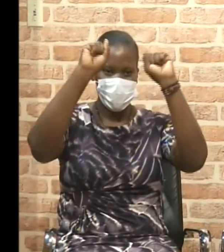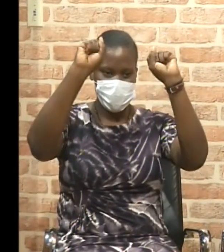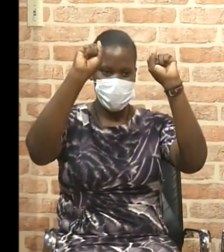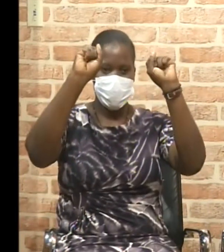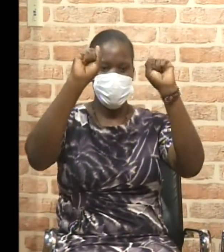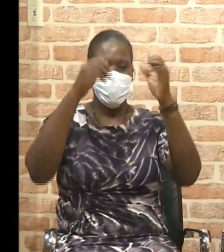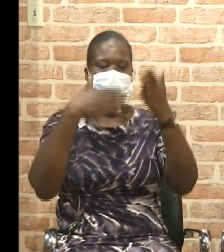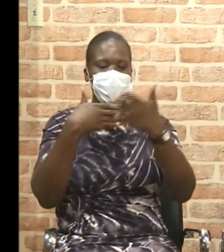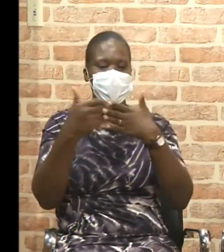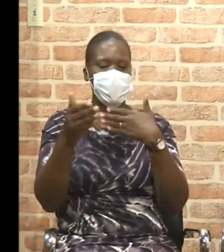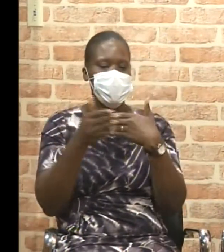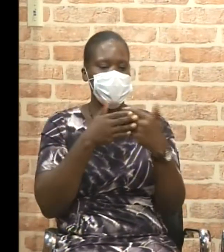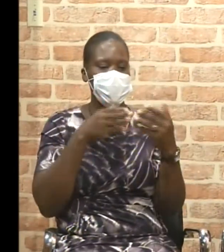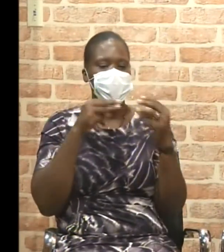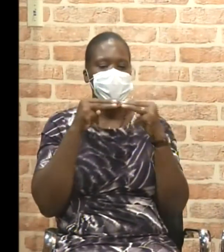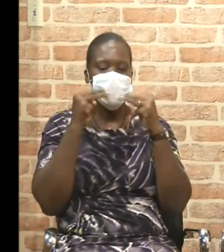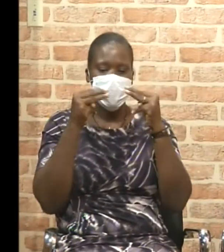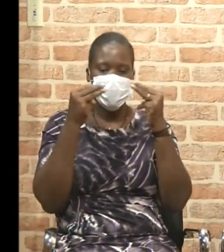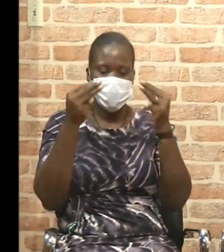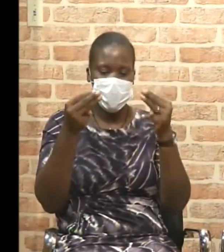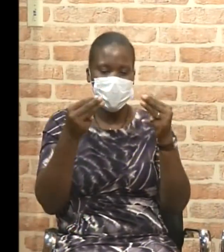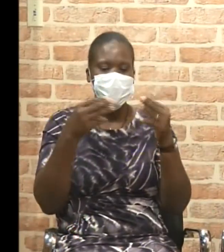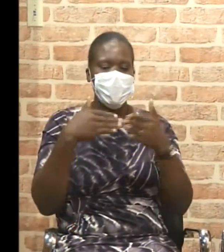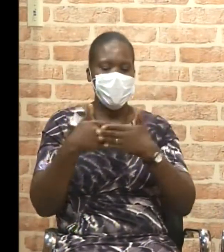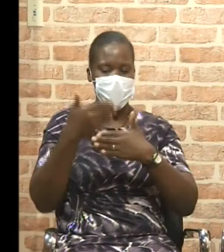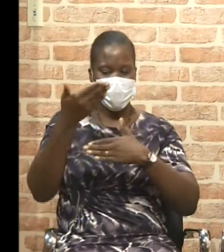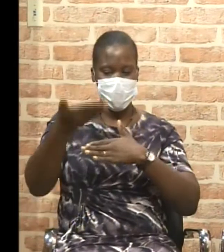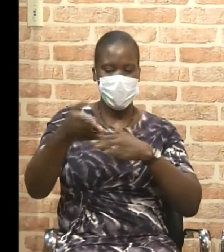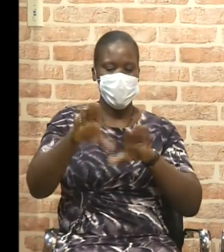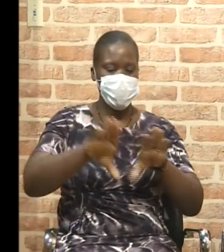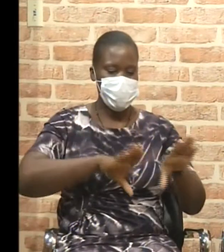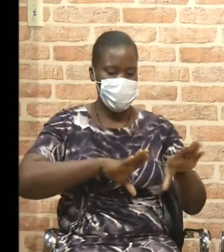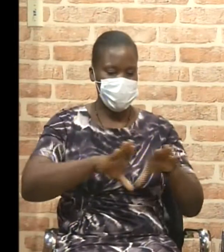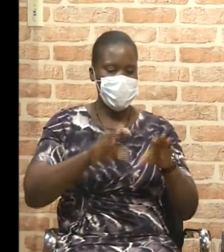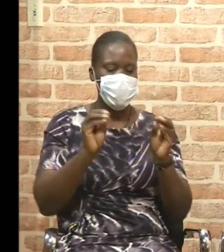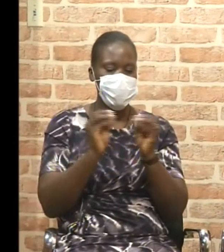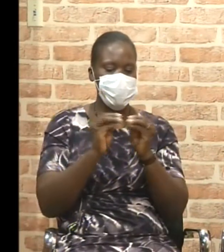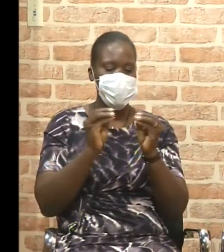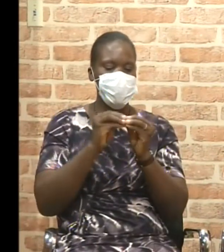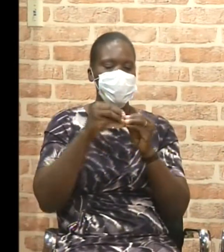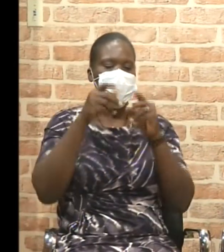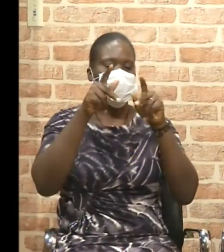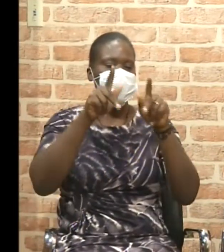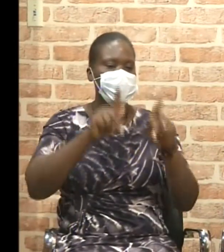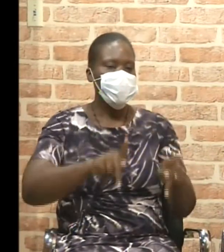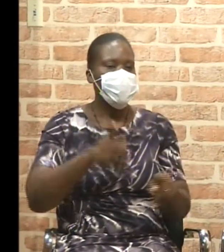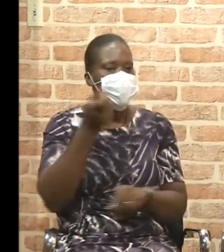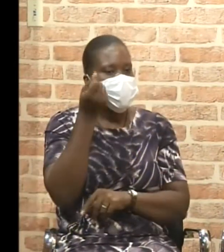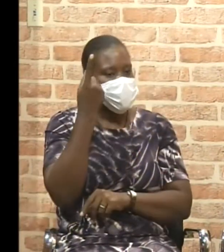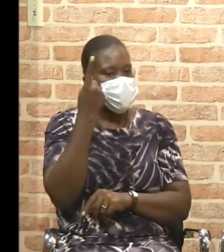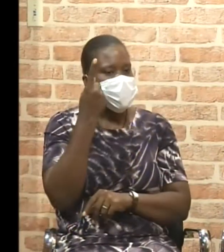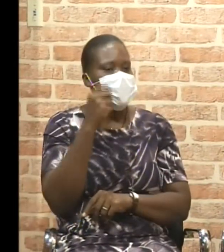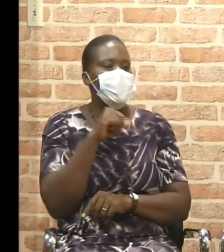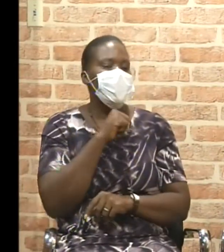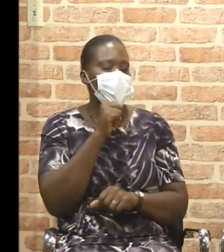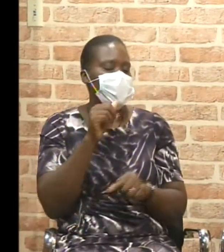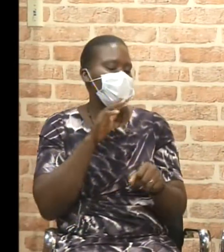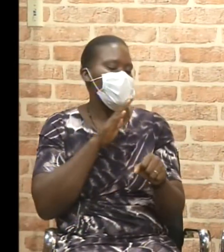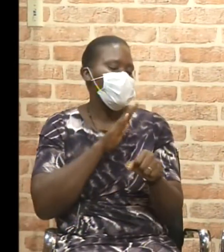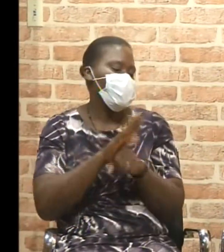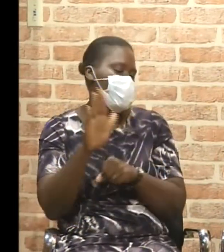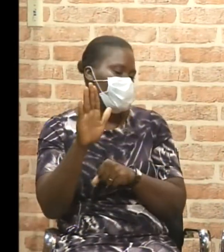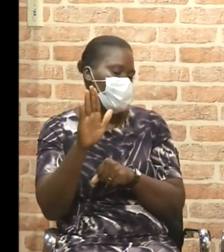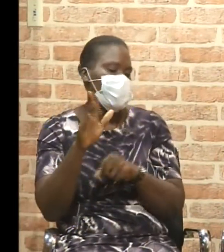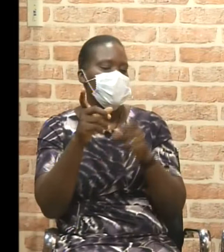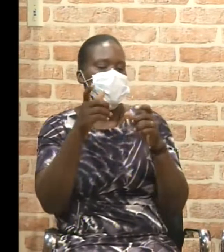sur COVID, nous mettons interprétation là-dedans, c'est une façon pour nous permettre plus de comprendre. Mais nous avons dit que ce n'est pas suffit, nous considérons que ce n'est pas suffit parce que nous